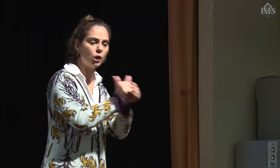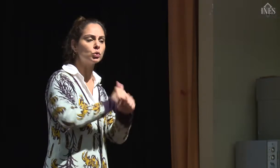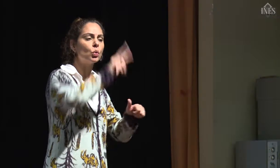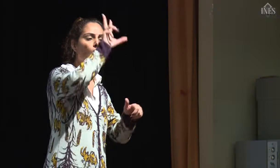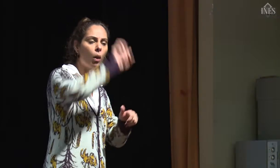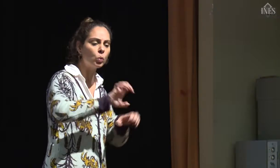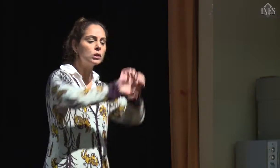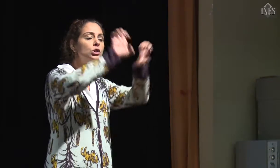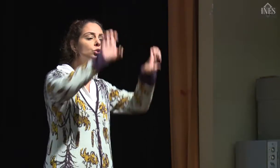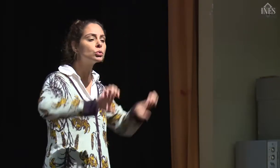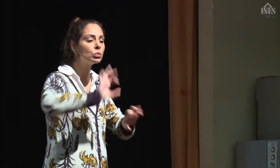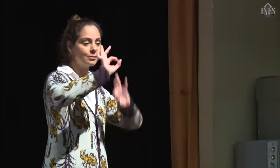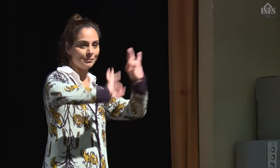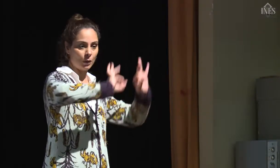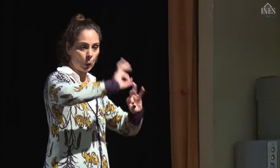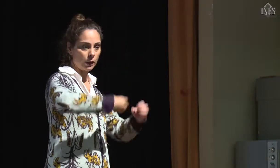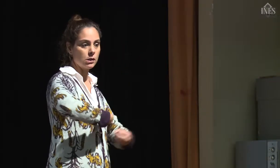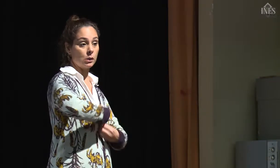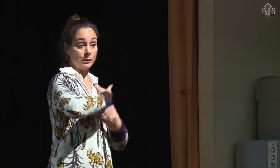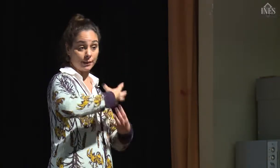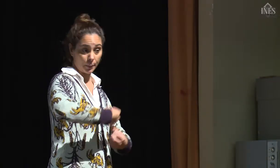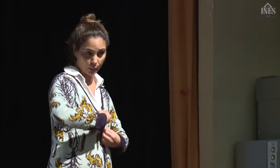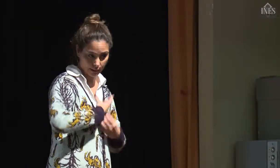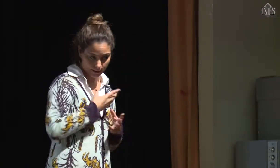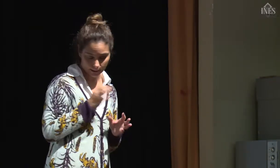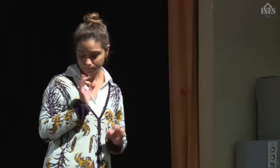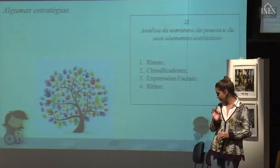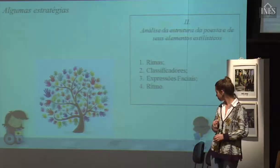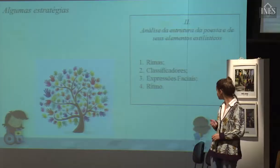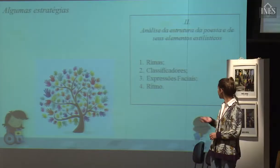Foi um trabalho junto com os alunos em pesquisa da estrutura da poesia.